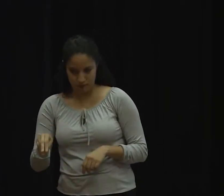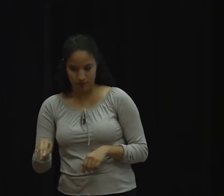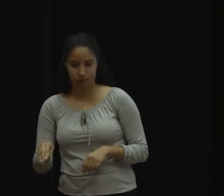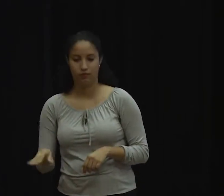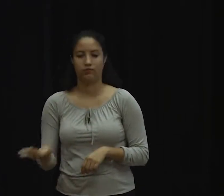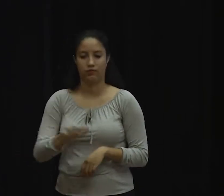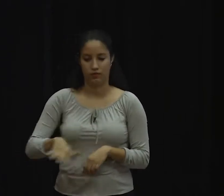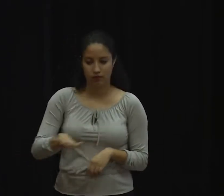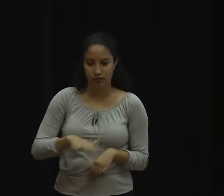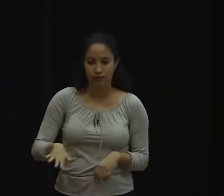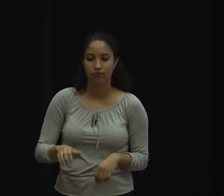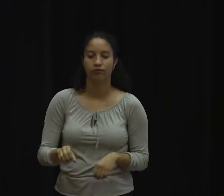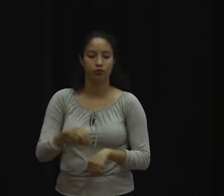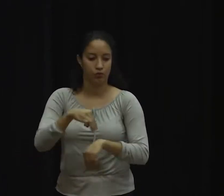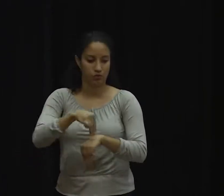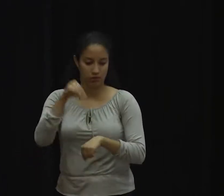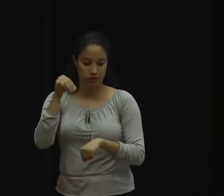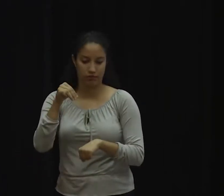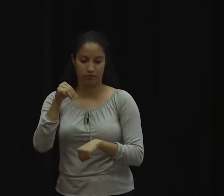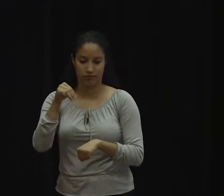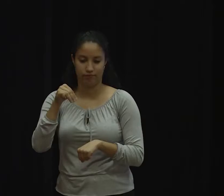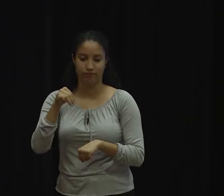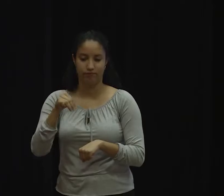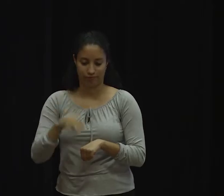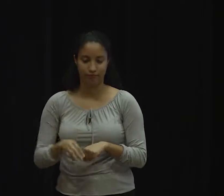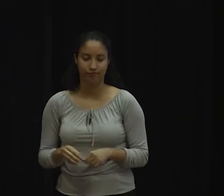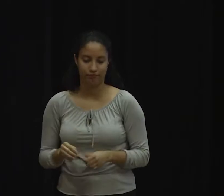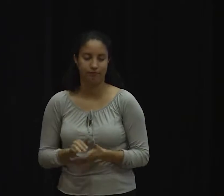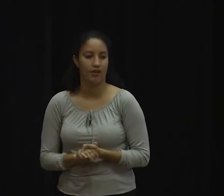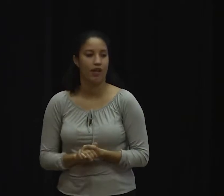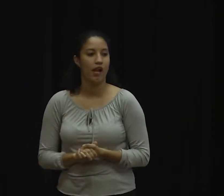na mesma área, tecnologias digitais, alfabetização e letramento para surdos.